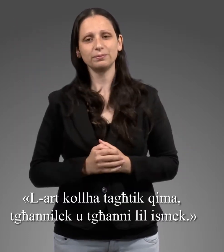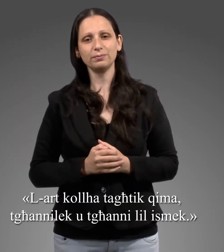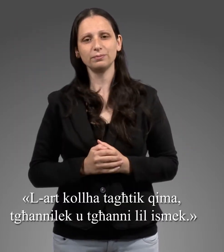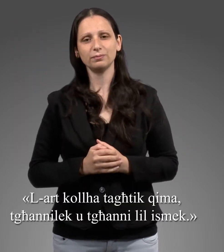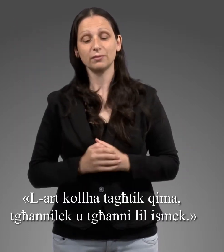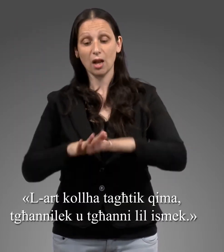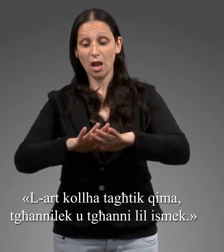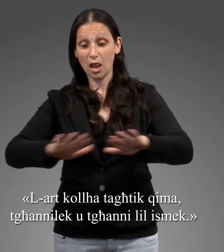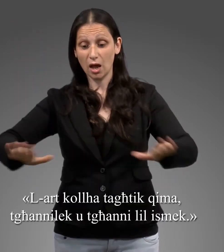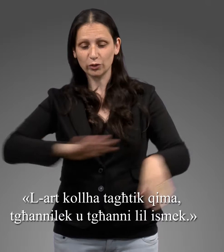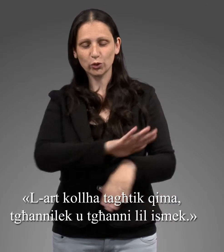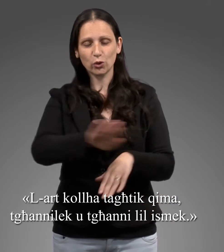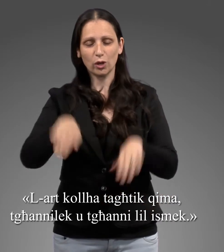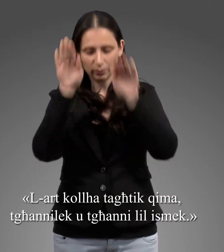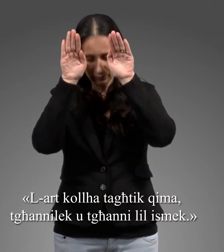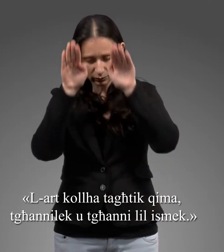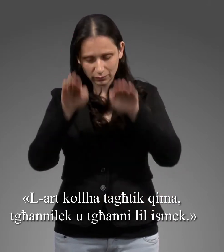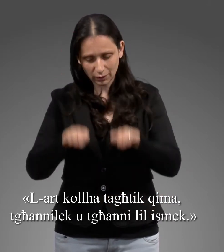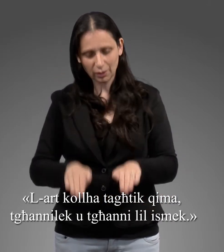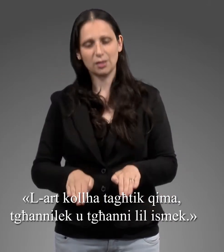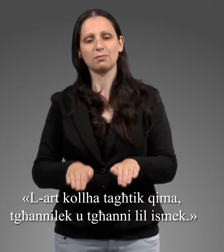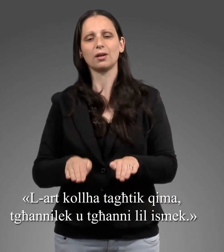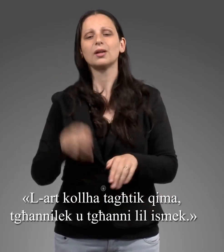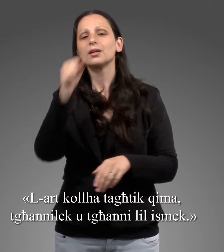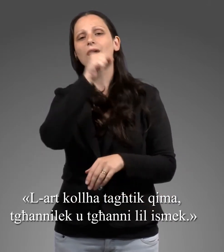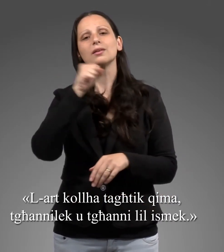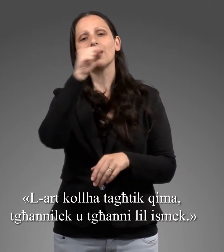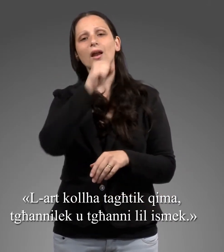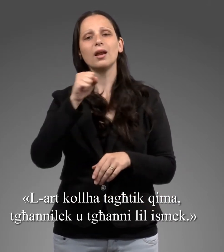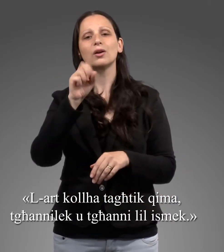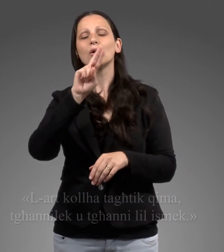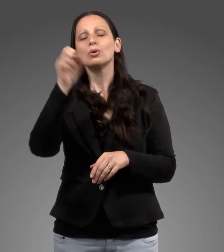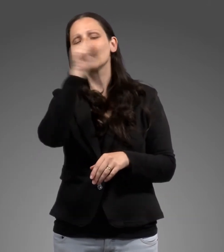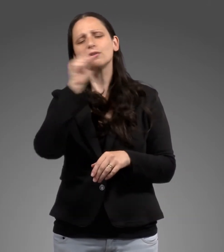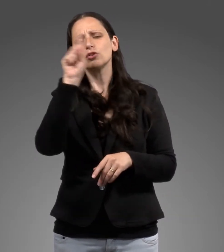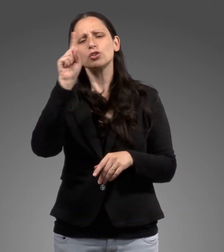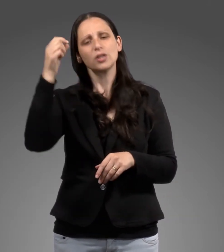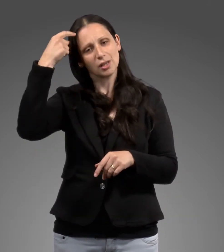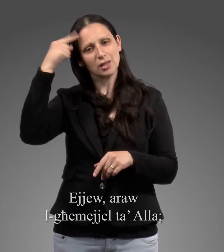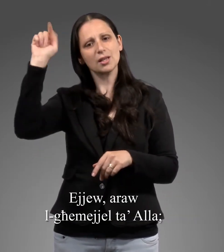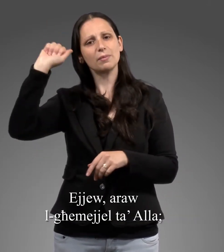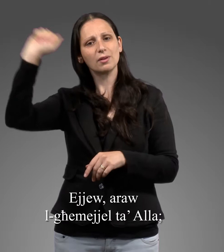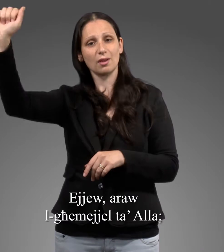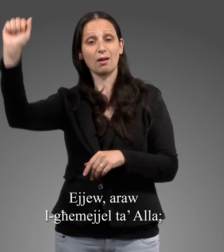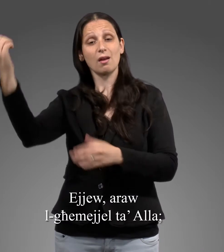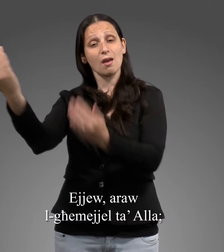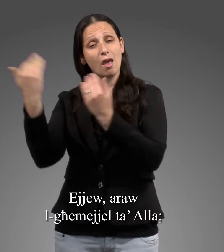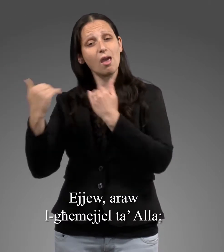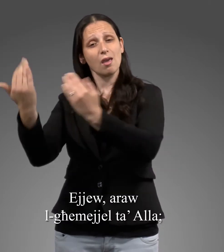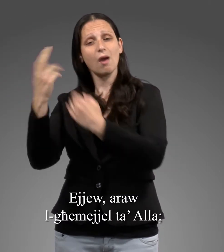L-art kollha tagħtik qima, tannilek u tanni lill-ismek. Ejjew, araw l-emejjel ta'